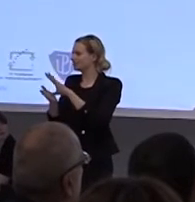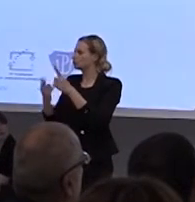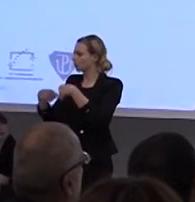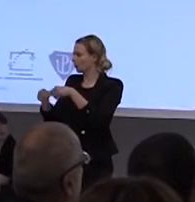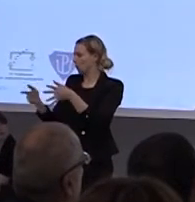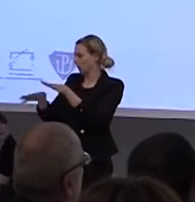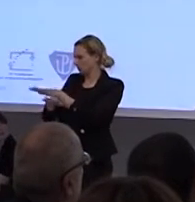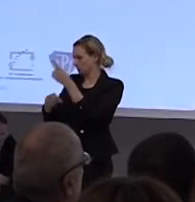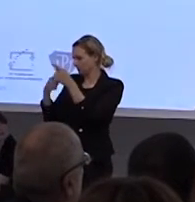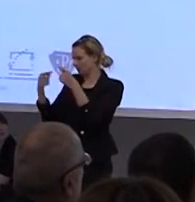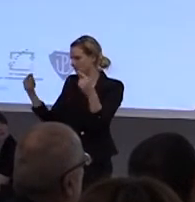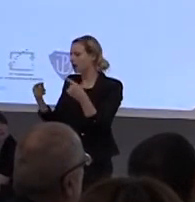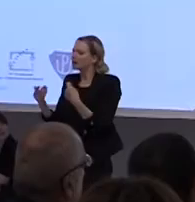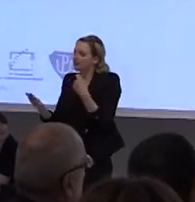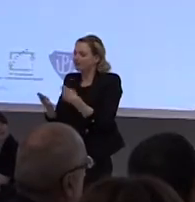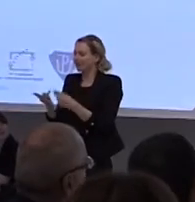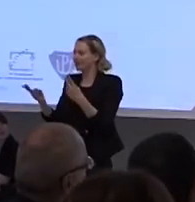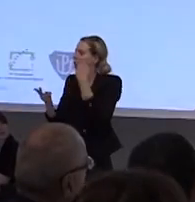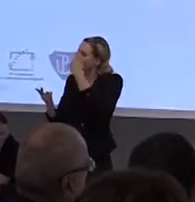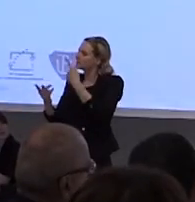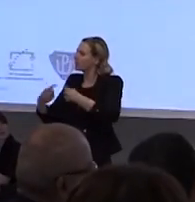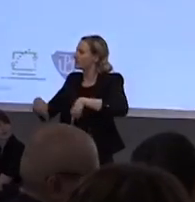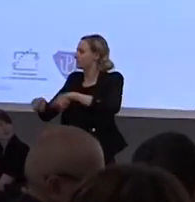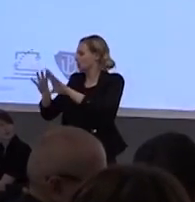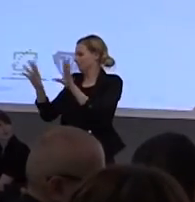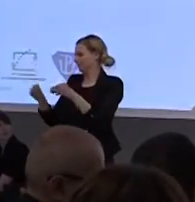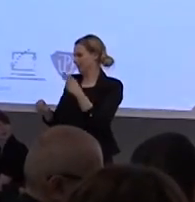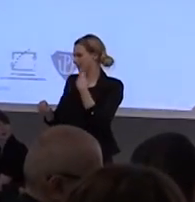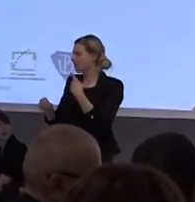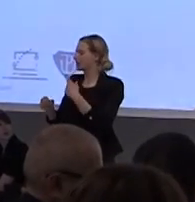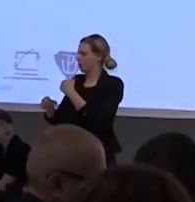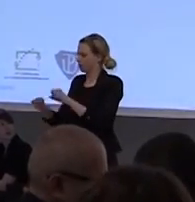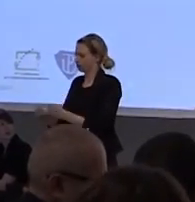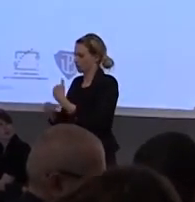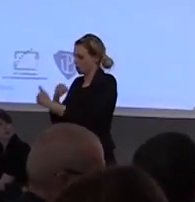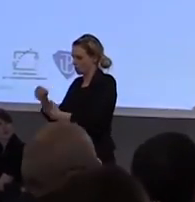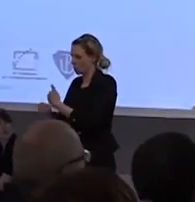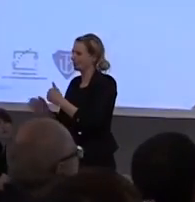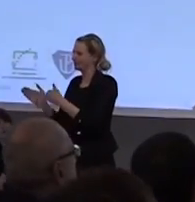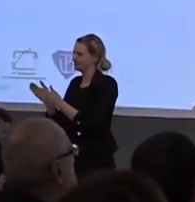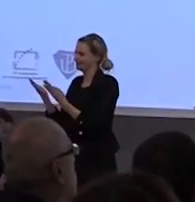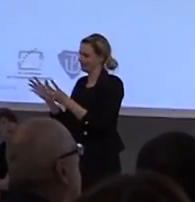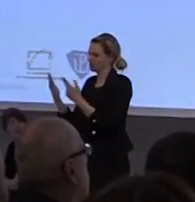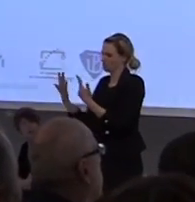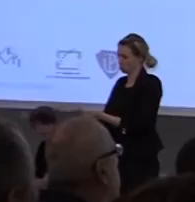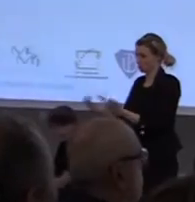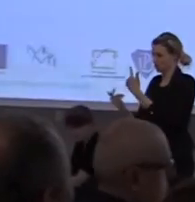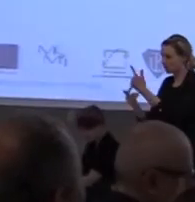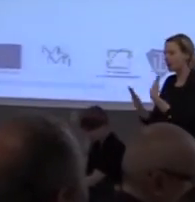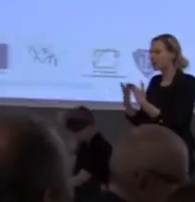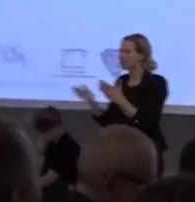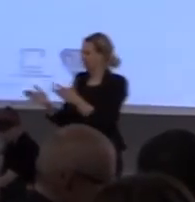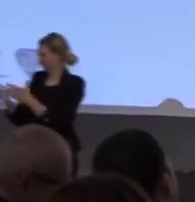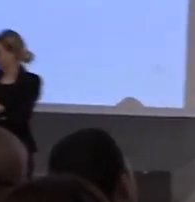vzdělávání, což je celostátní organizace založená v roce 1982, která se snaží prosazovat rovnoprávnost a omezit